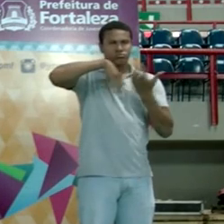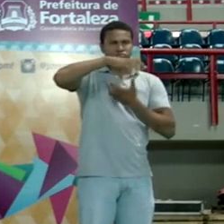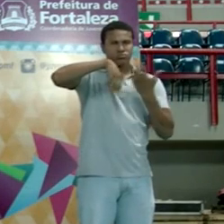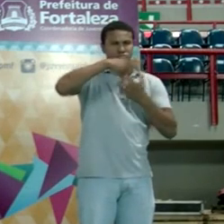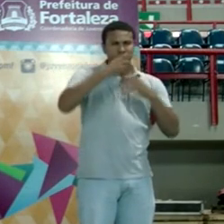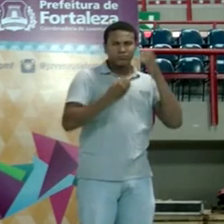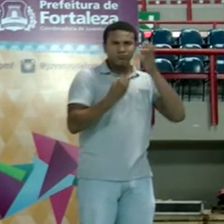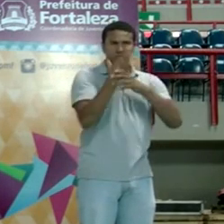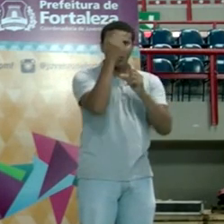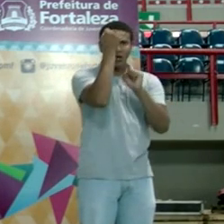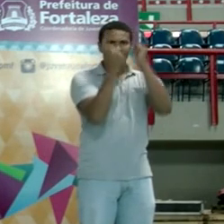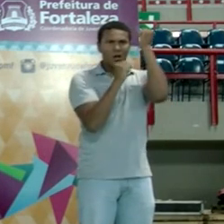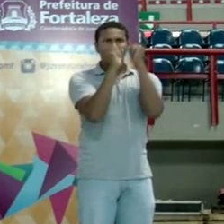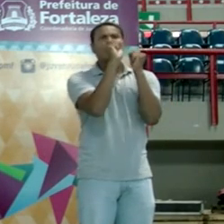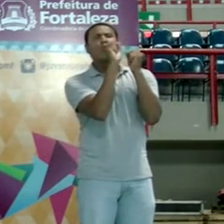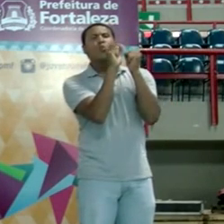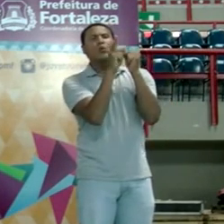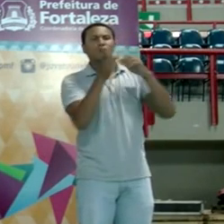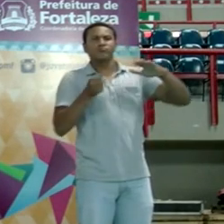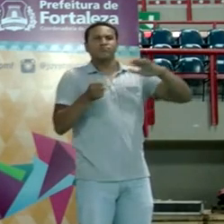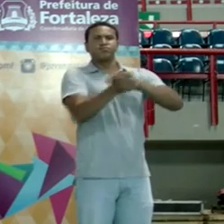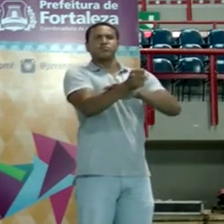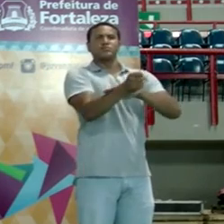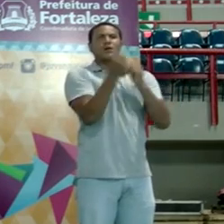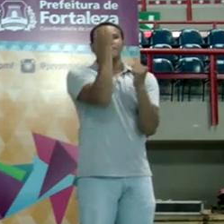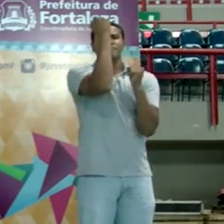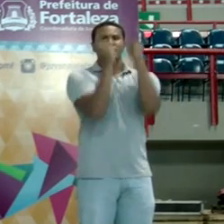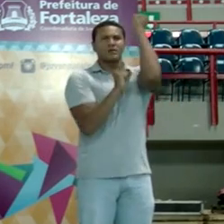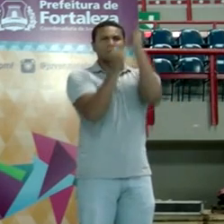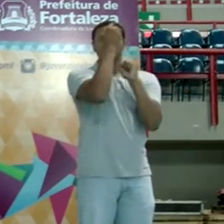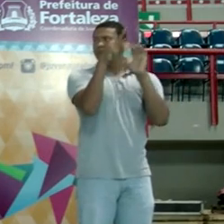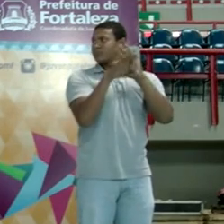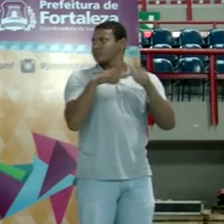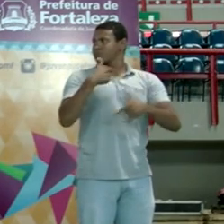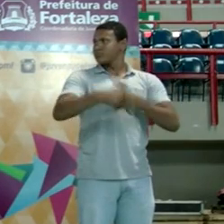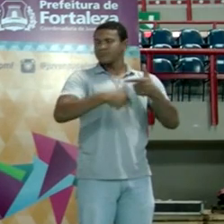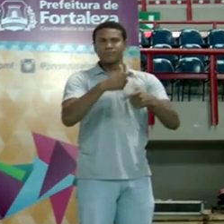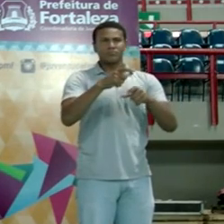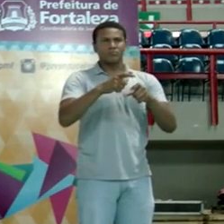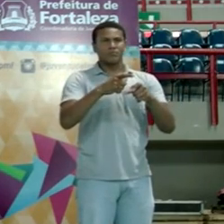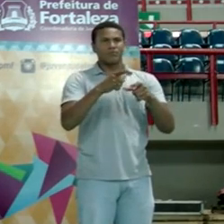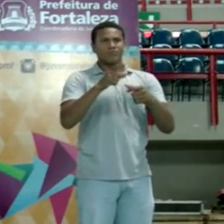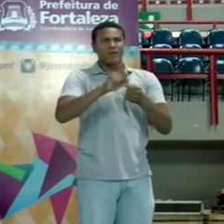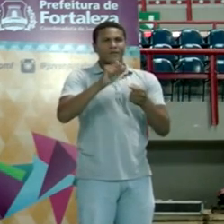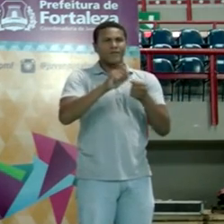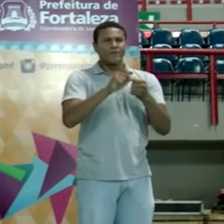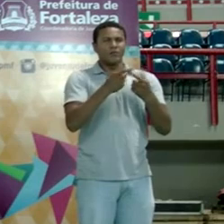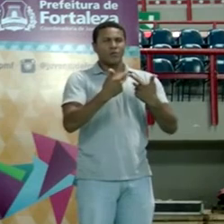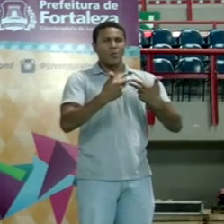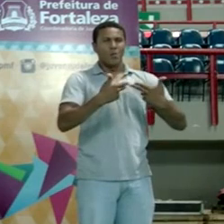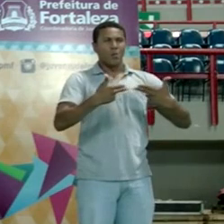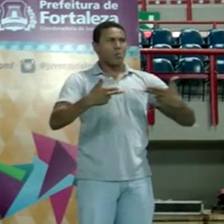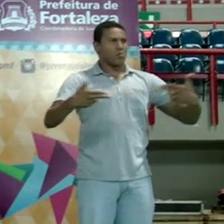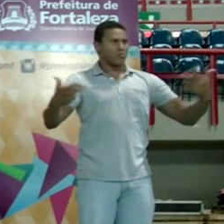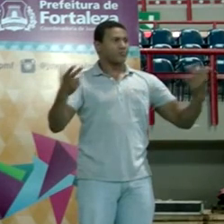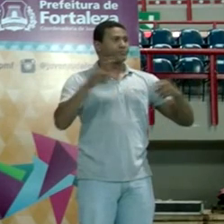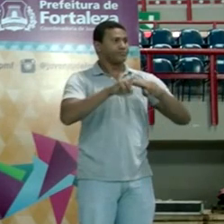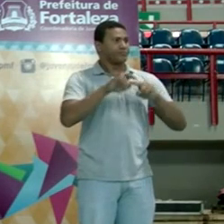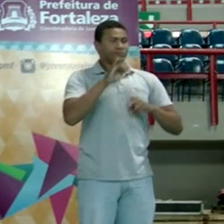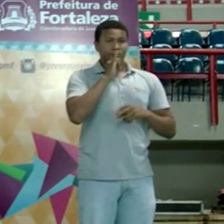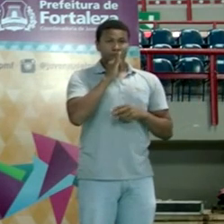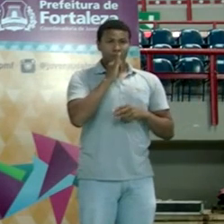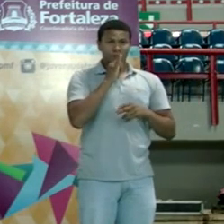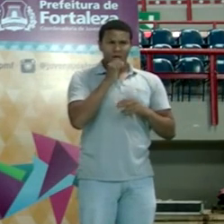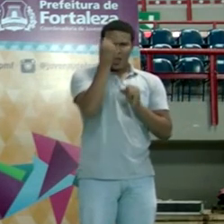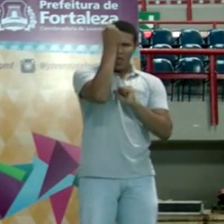a introdução de máquinas no processo produtivo. Ora, Erciliano, e a introdução de máquinas no processo produtivo, isso